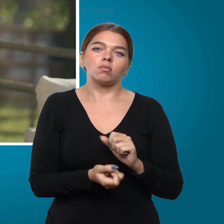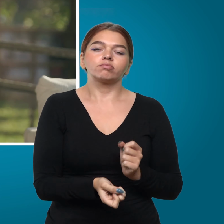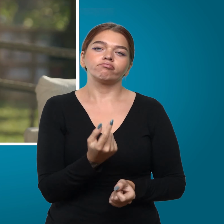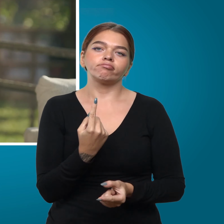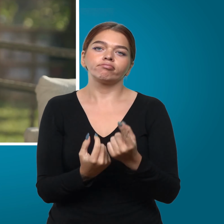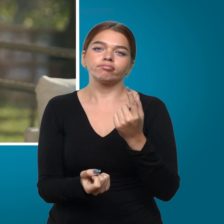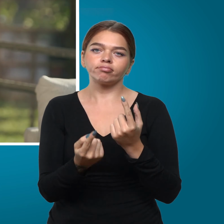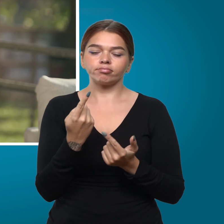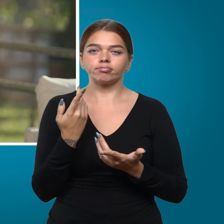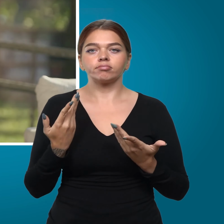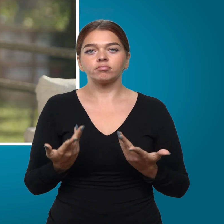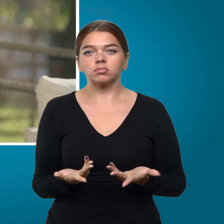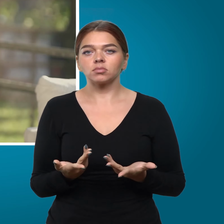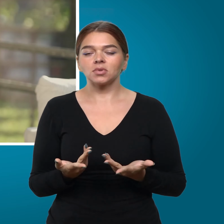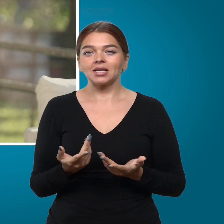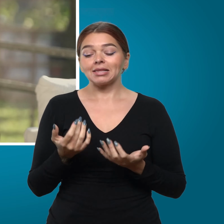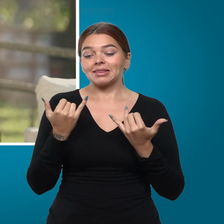Anksčiau?